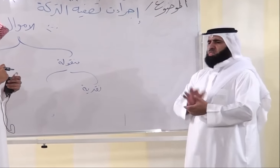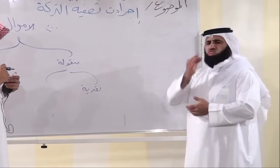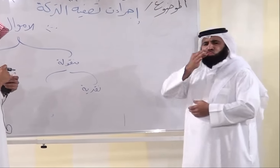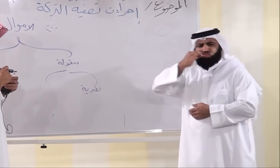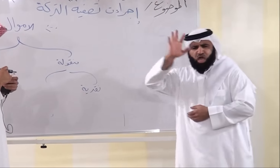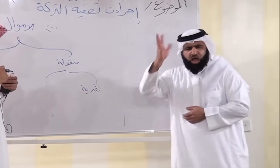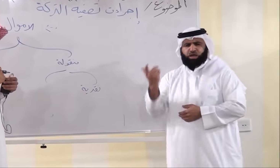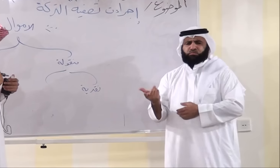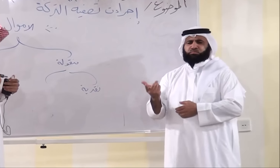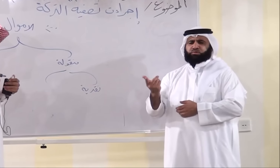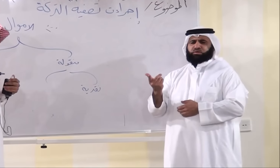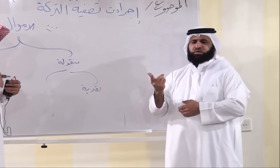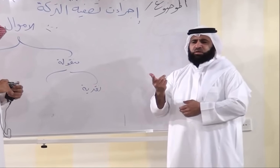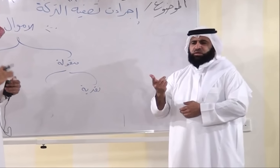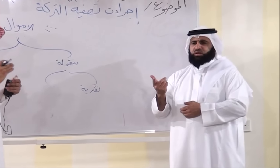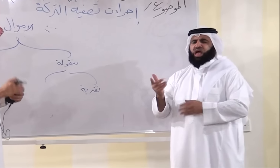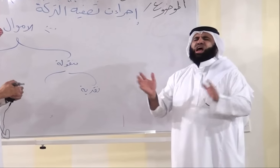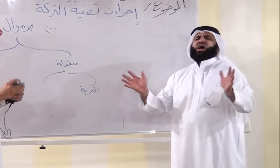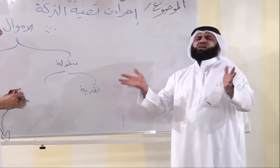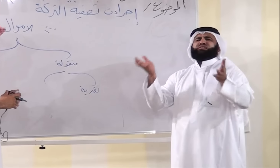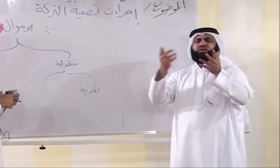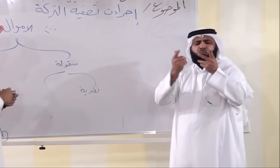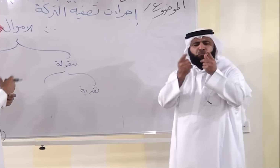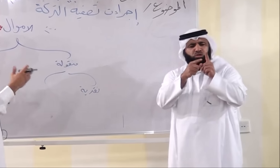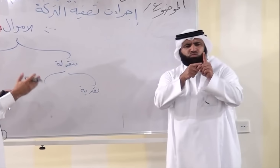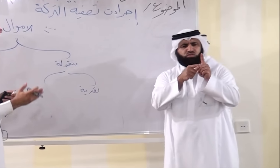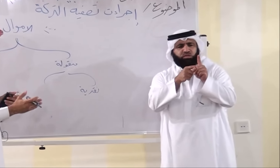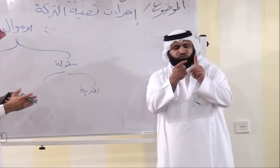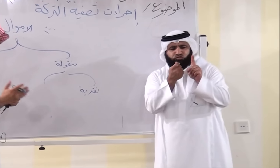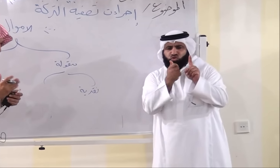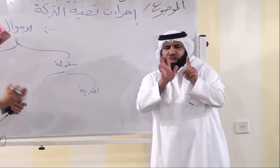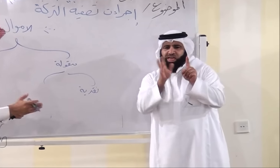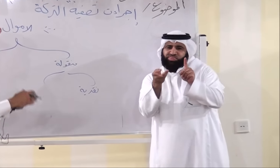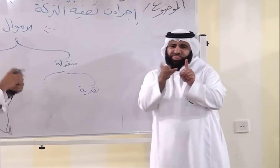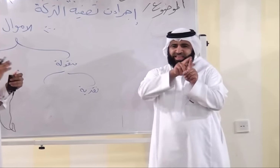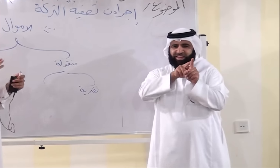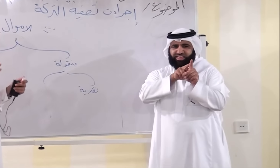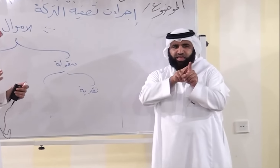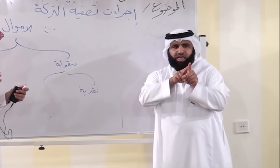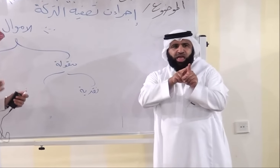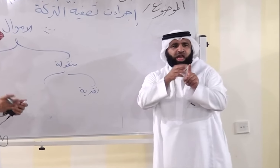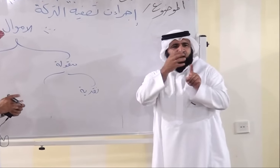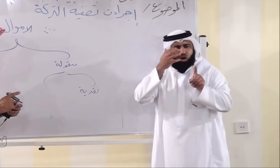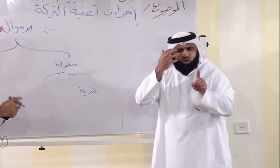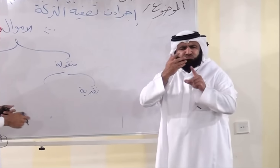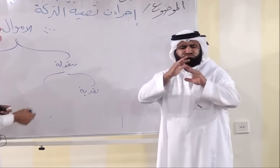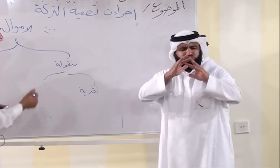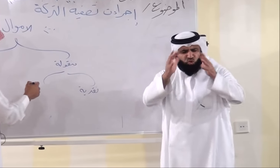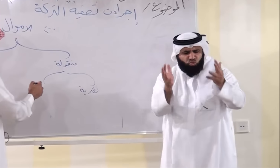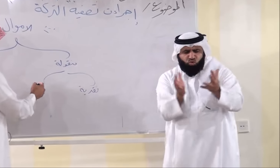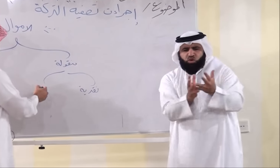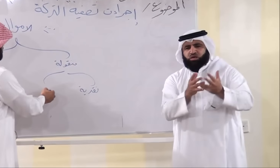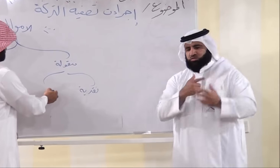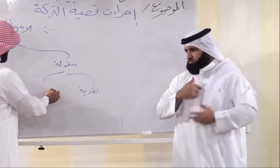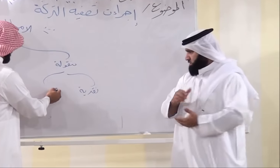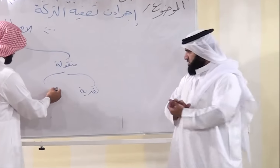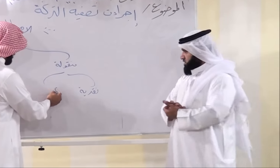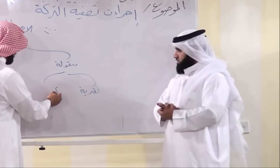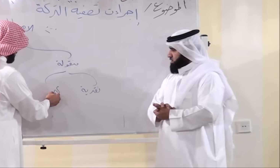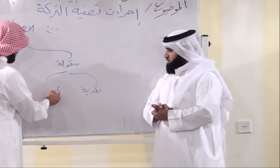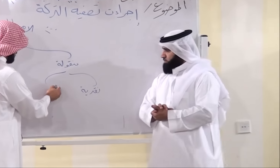مجوهرات، جميع الأموال التي ثروة حيوانية، كل هالأموال هذه تسمى